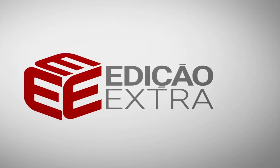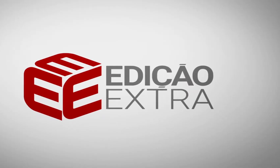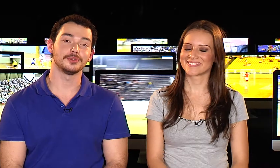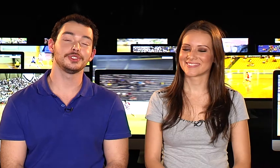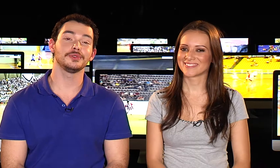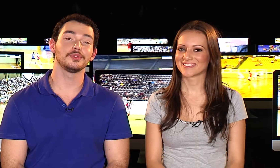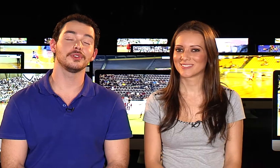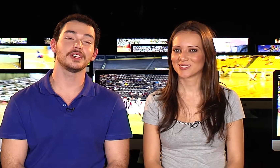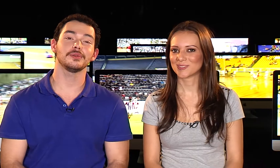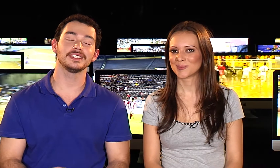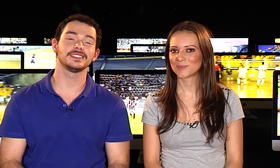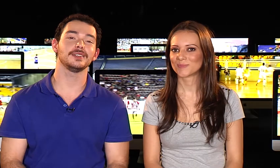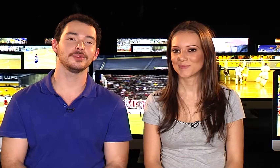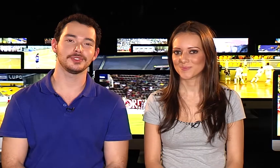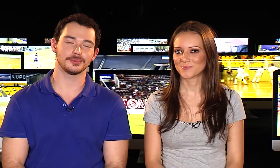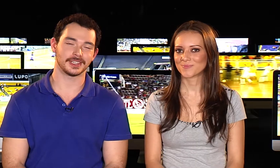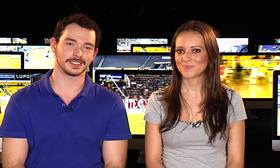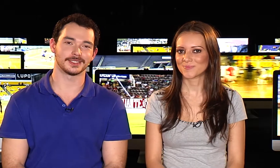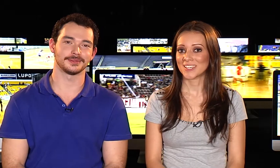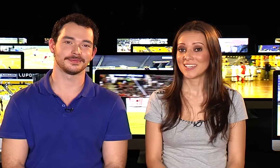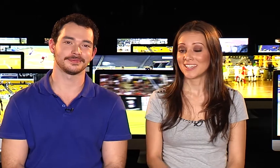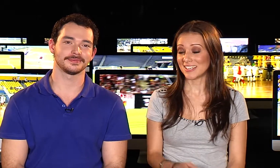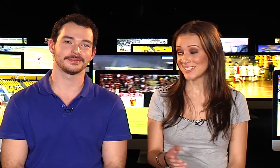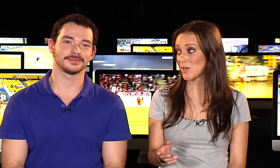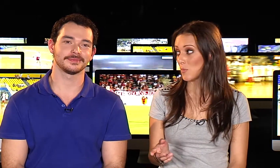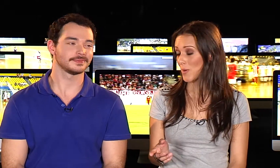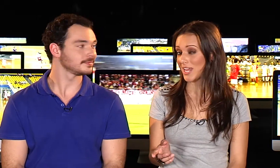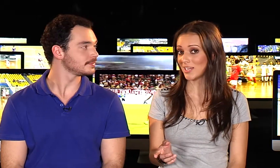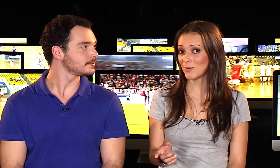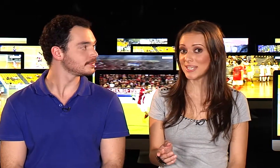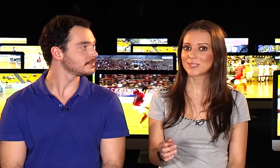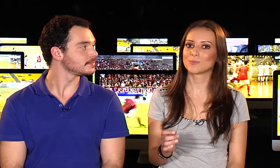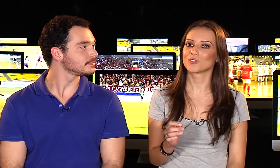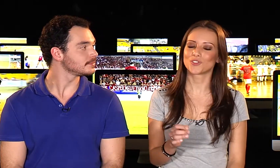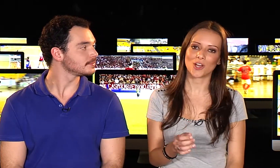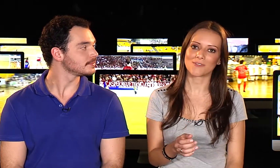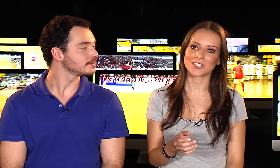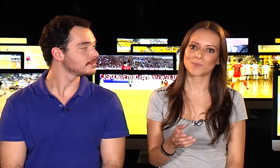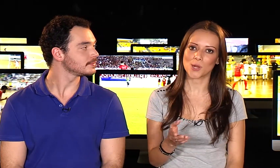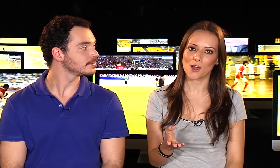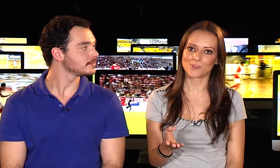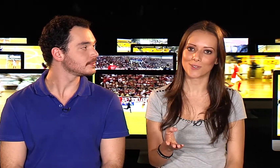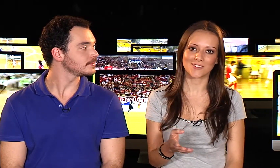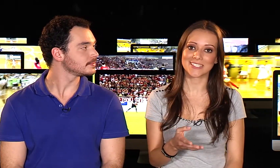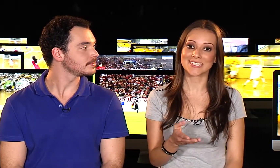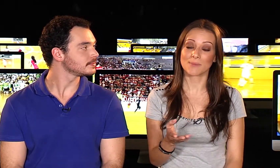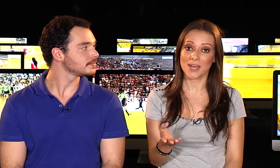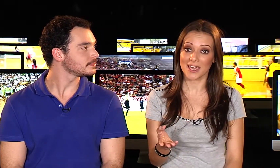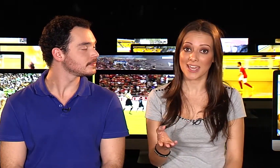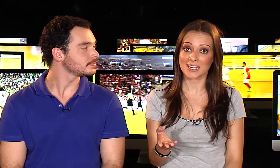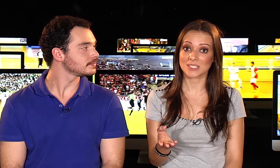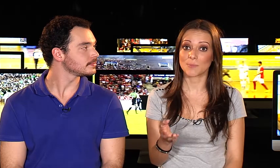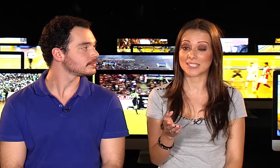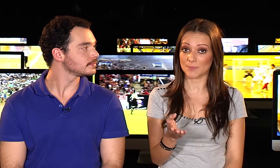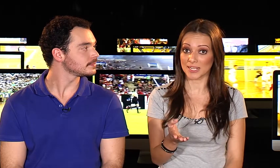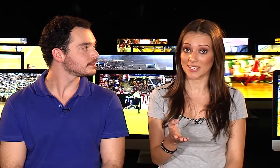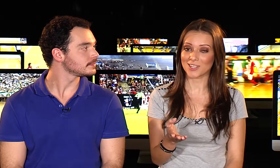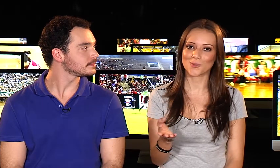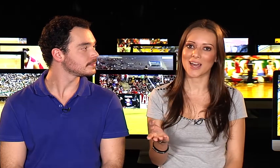O Steve Wonder é um exemplo de superação. E assim como ele, Luiz, muitos jovens provam que não existem barreiras para se aprender a tocar